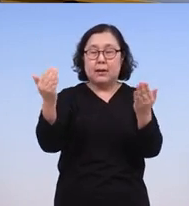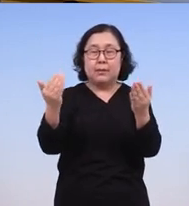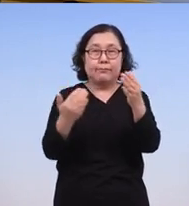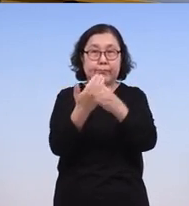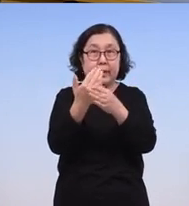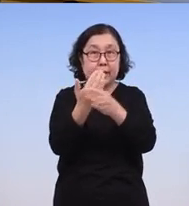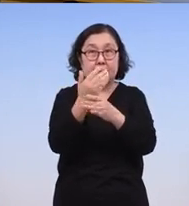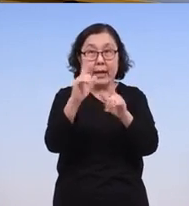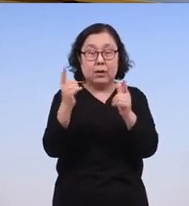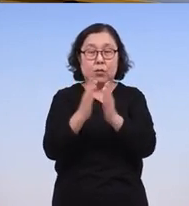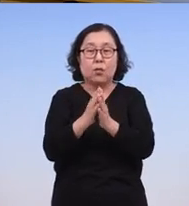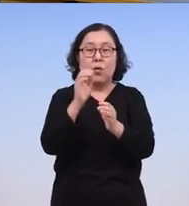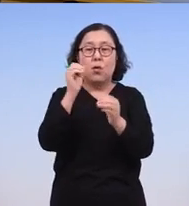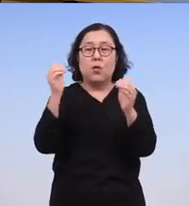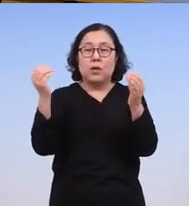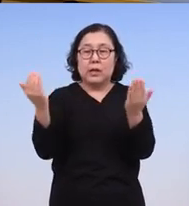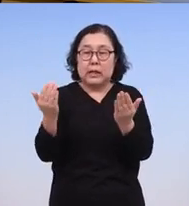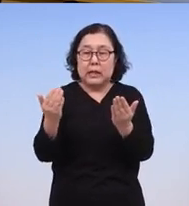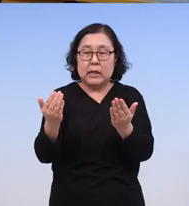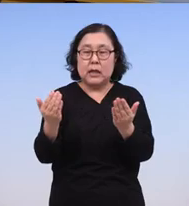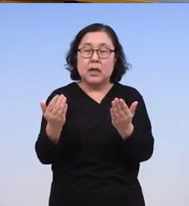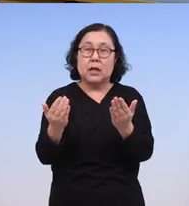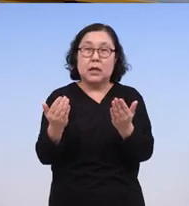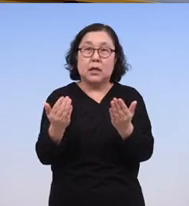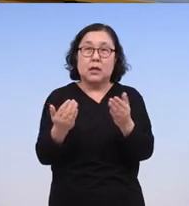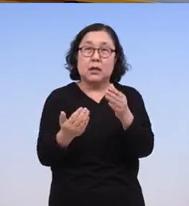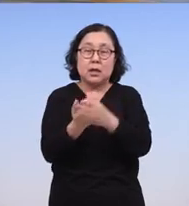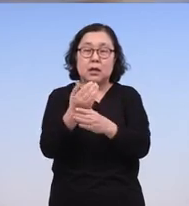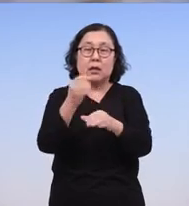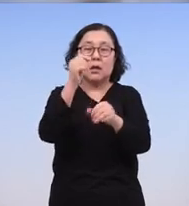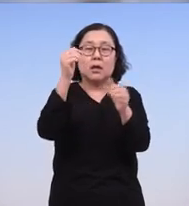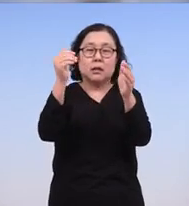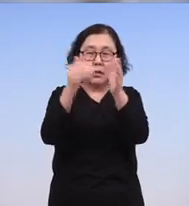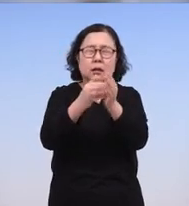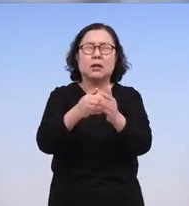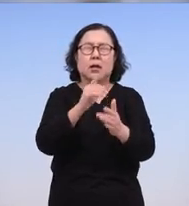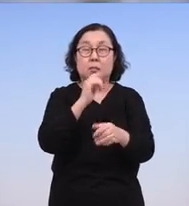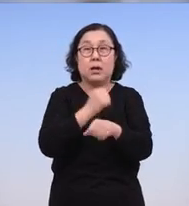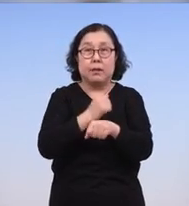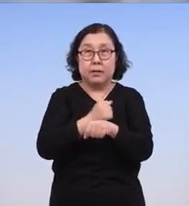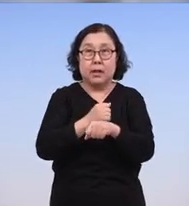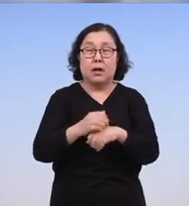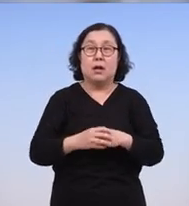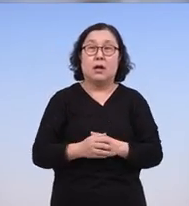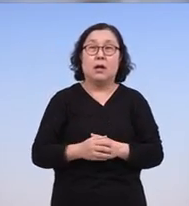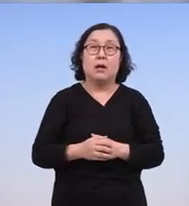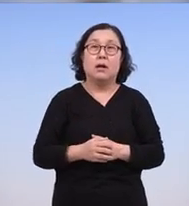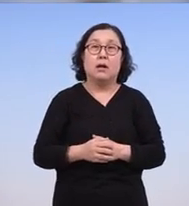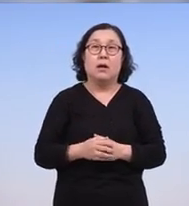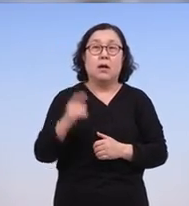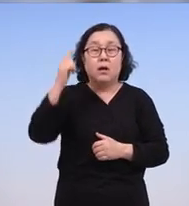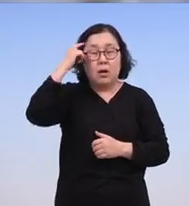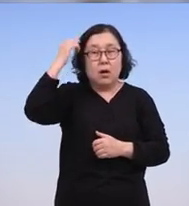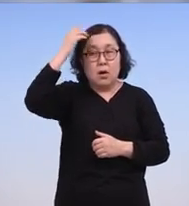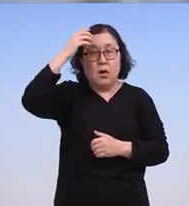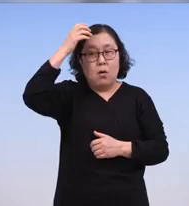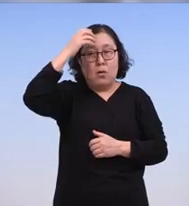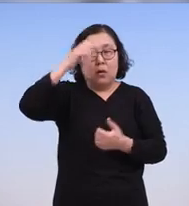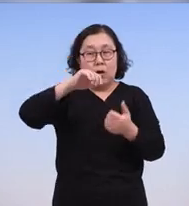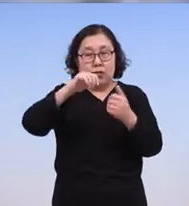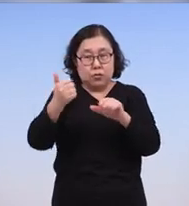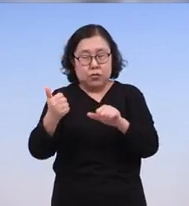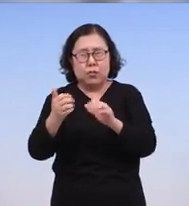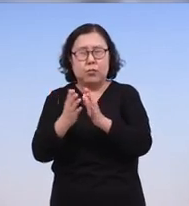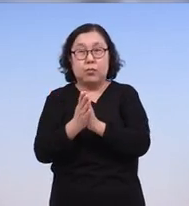일로 본 게 아니고 이미 일어난 사건이라는 거예요. 아까 영혼의 죽음을 주님의 십자가로